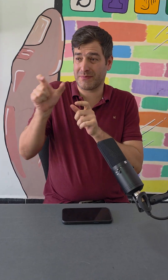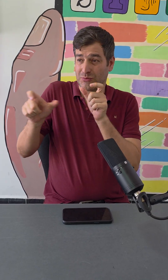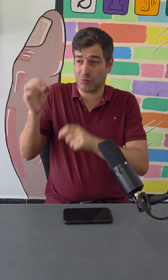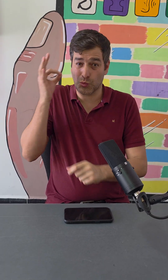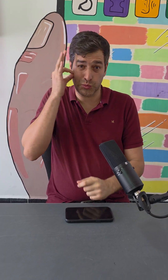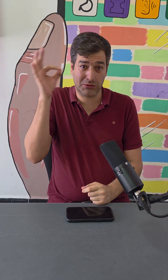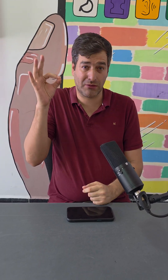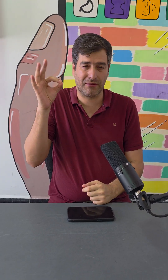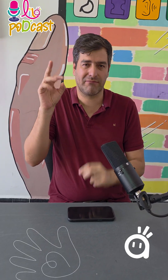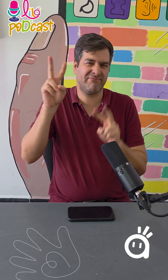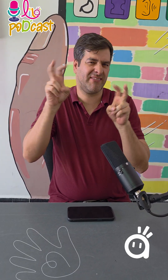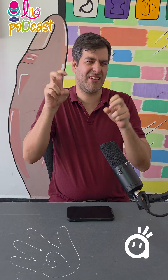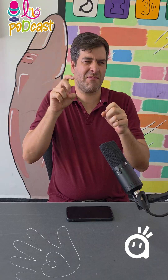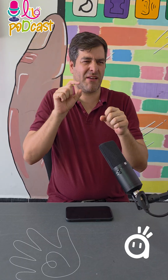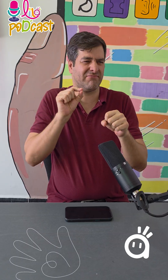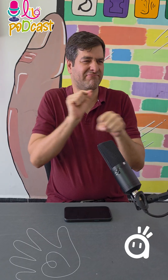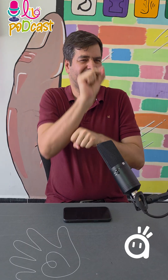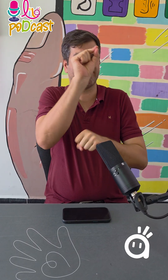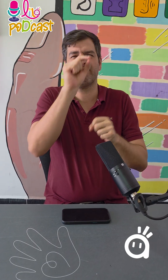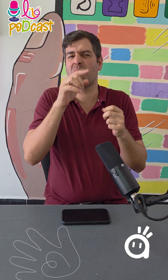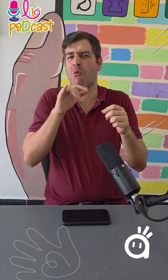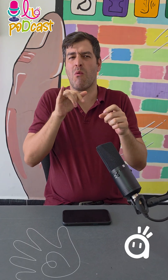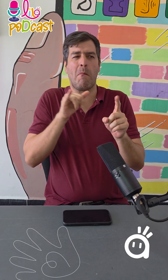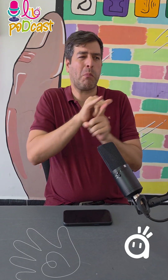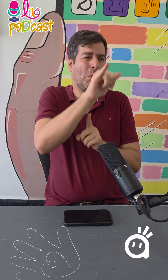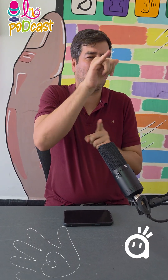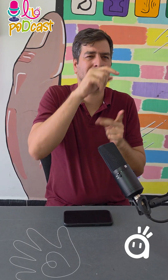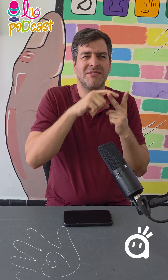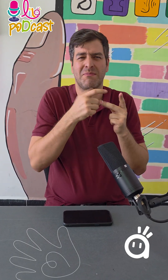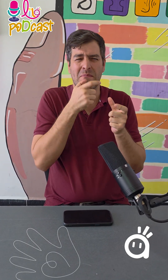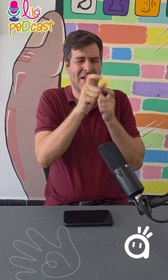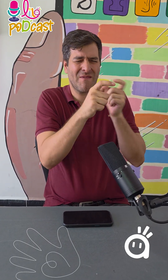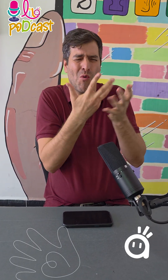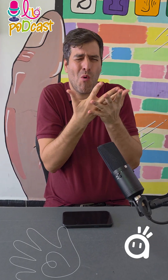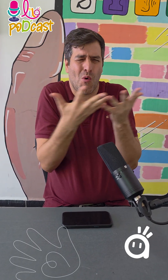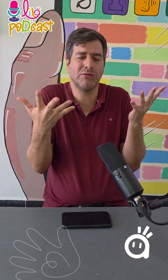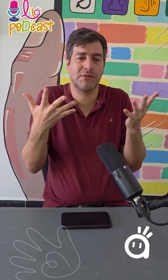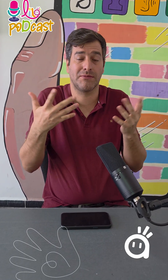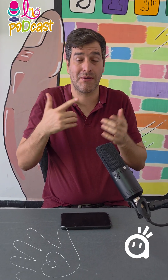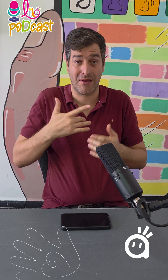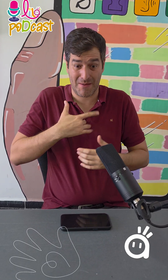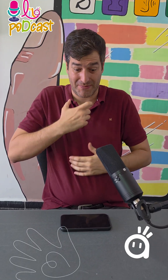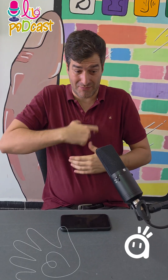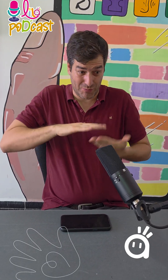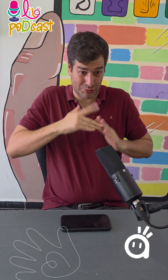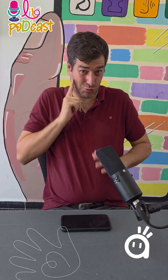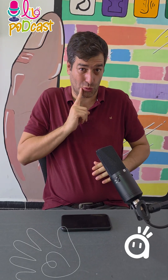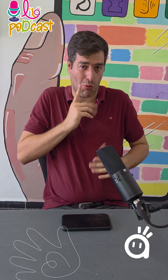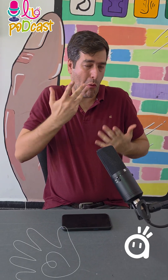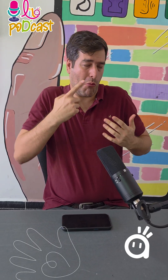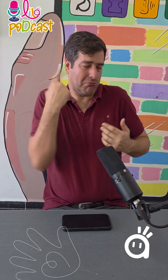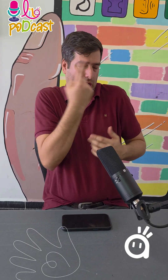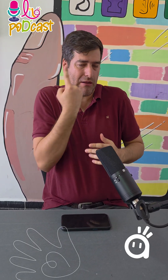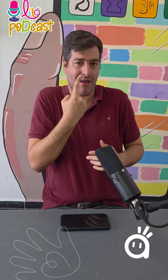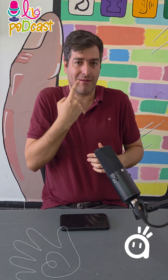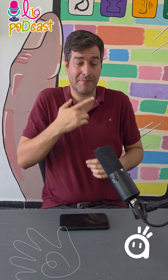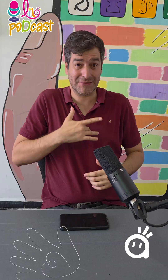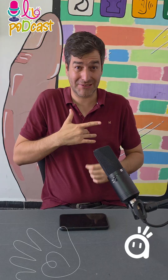Bueno, hay muchas situaciones y actitudes que generan exclusión. Por ejemplo, está lo que es la burla. En mi caso